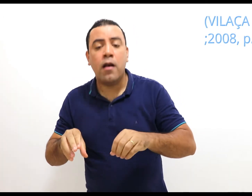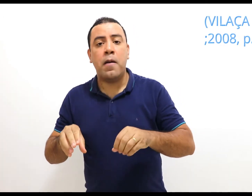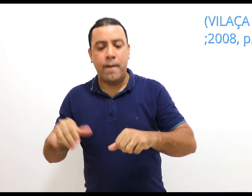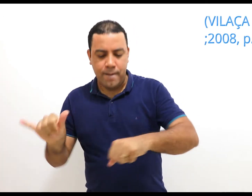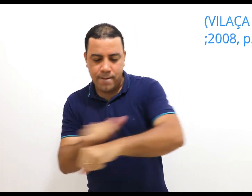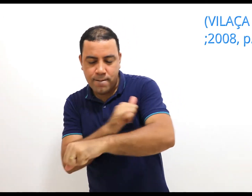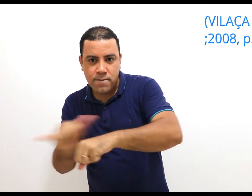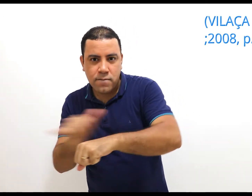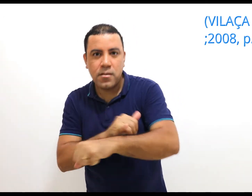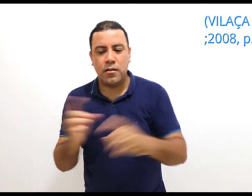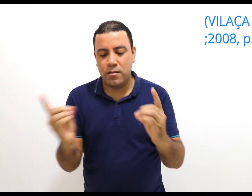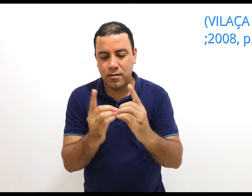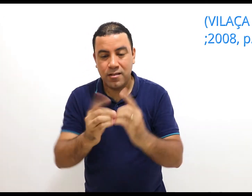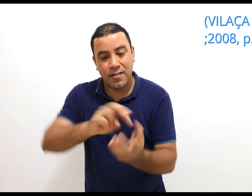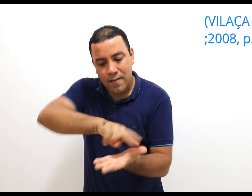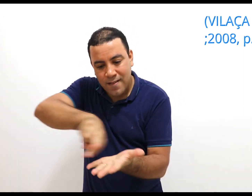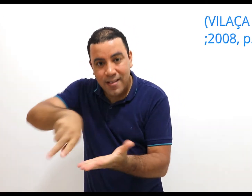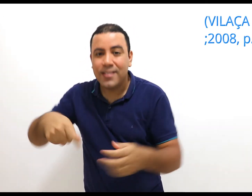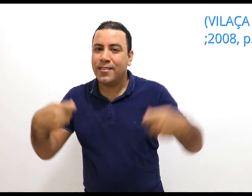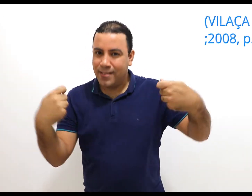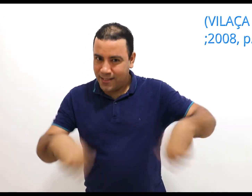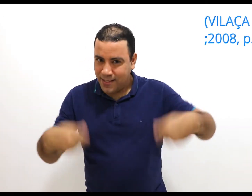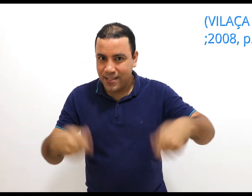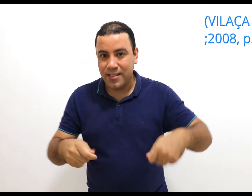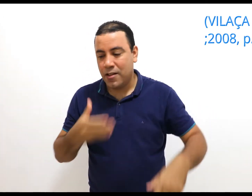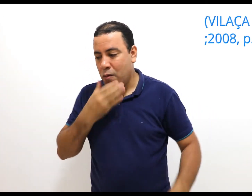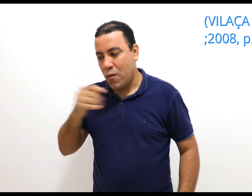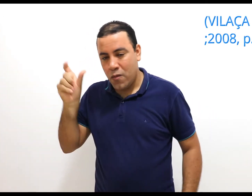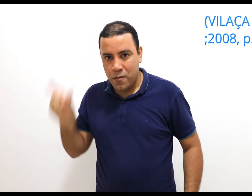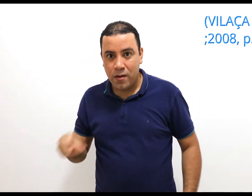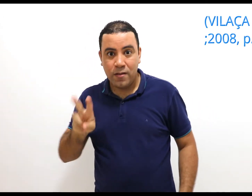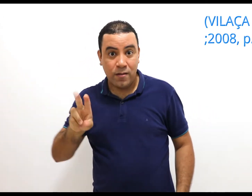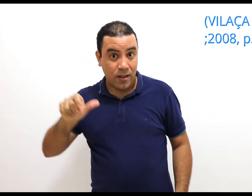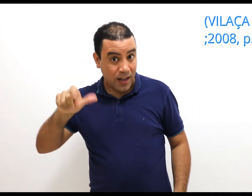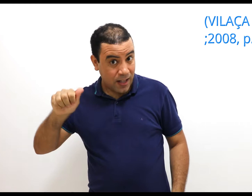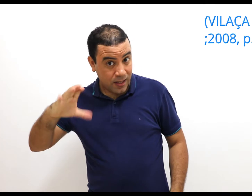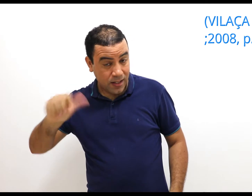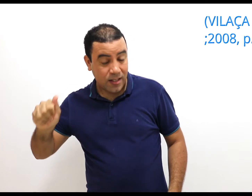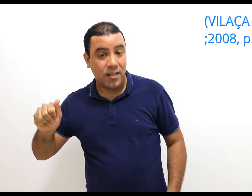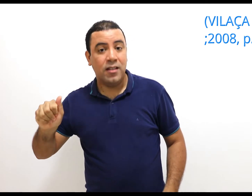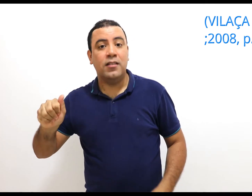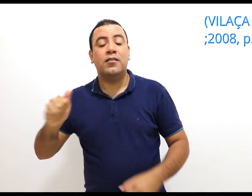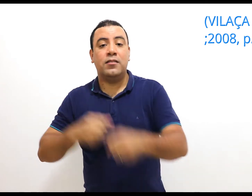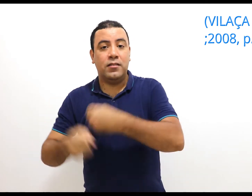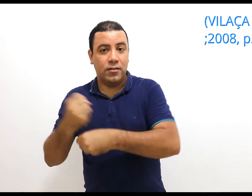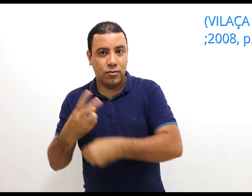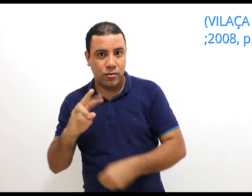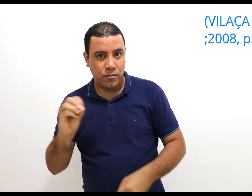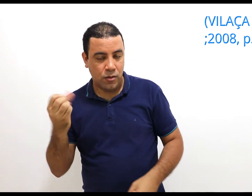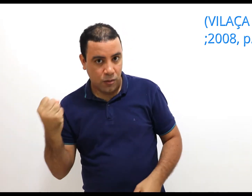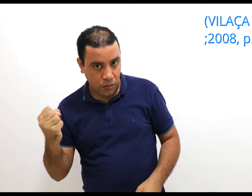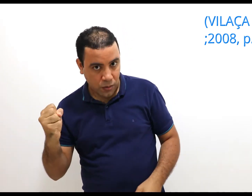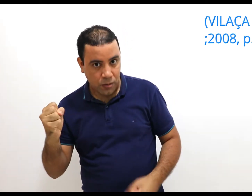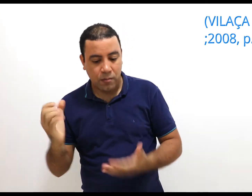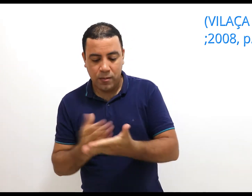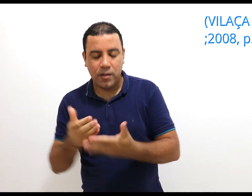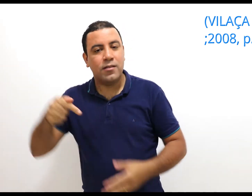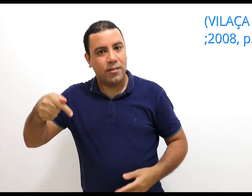por diversas estratégias didáticas. Segundo Vilaça, 2008, página